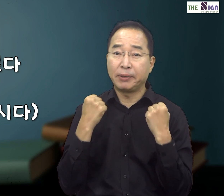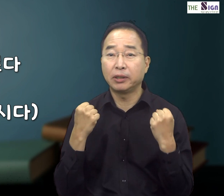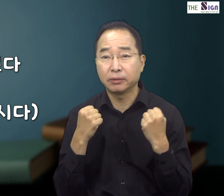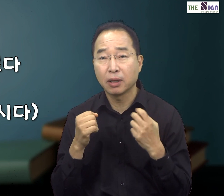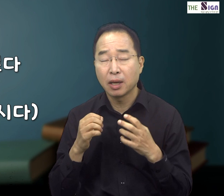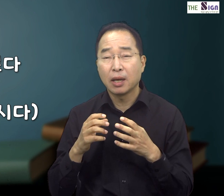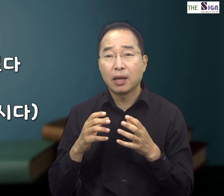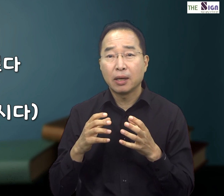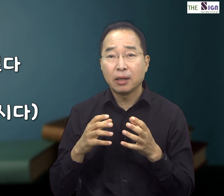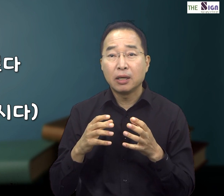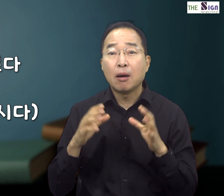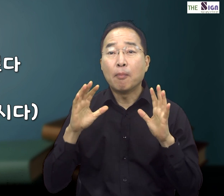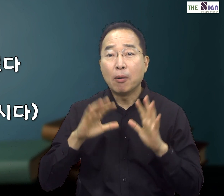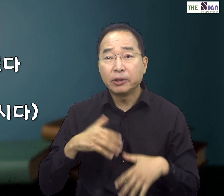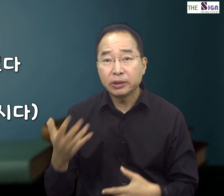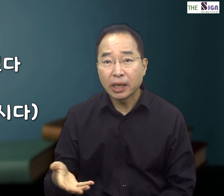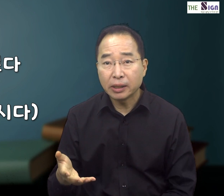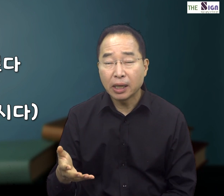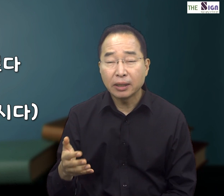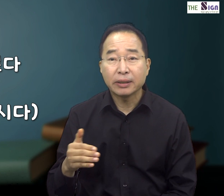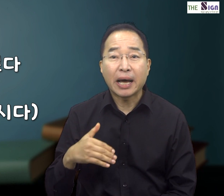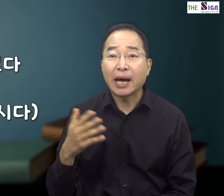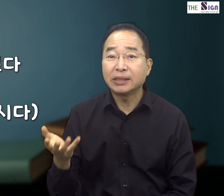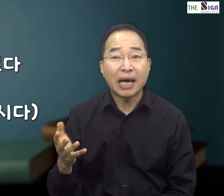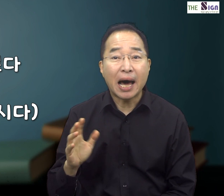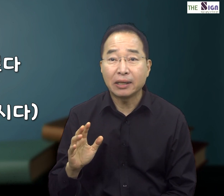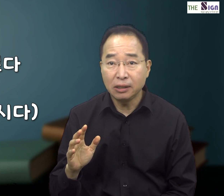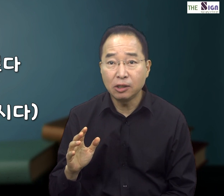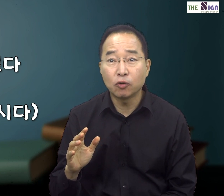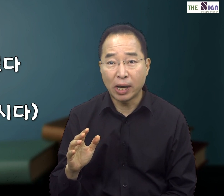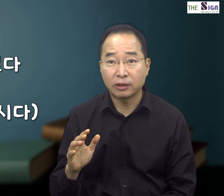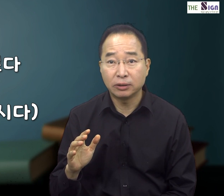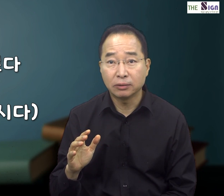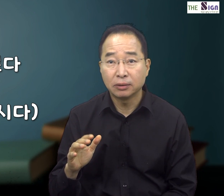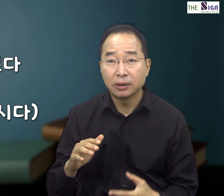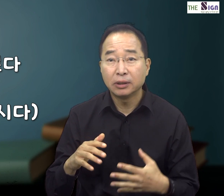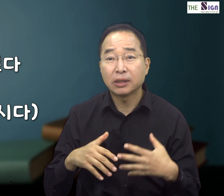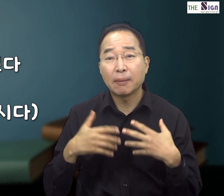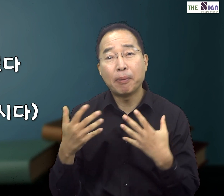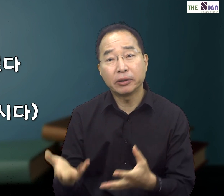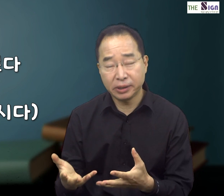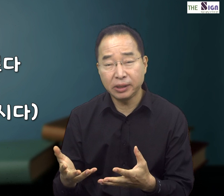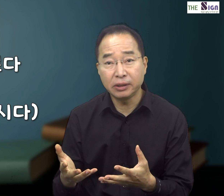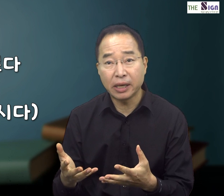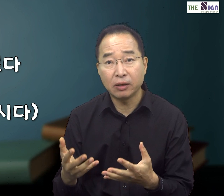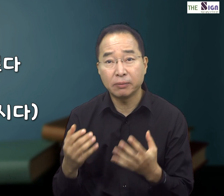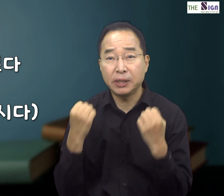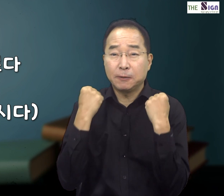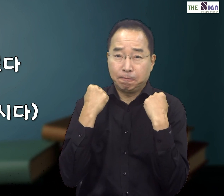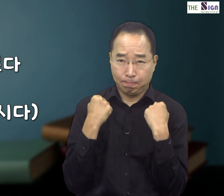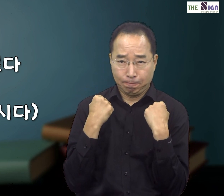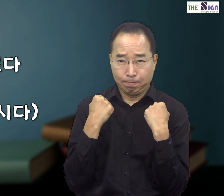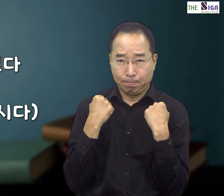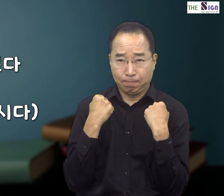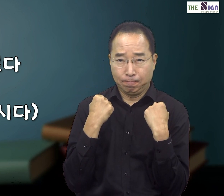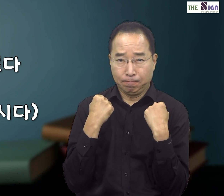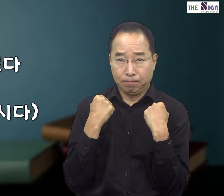하면은 머무는 게 아니라 나가지 않으려고 하군. 약간 버티는 개념이